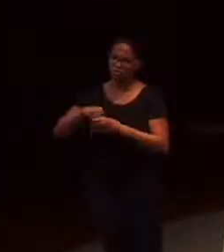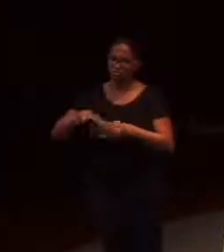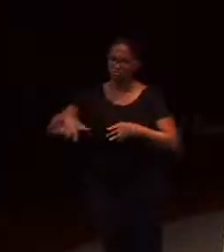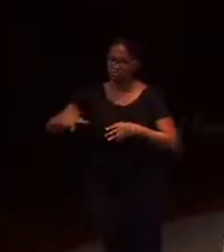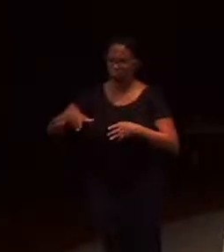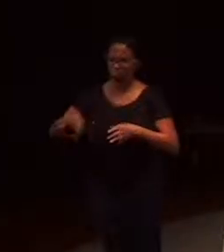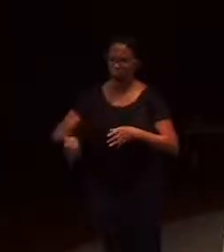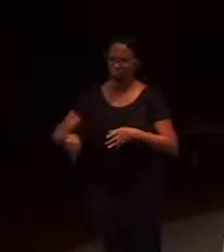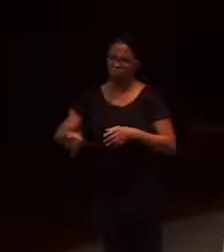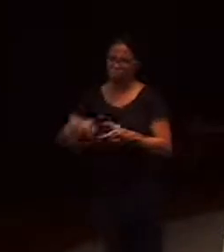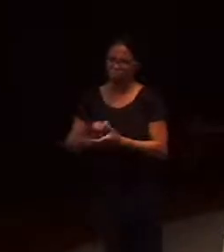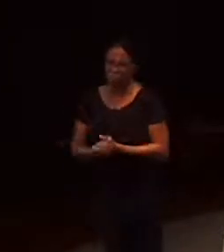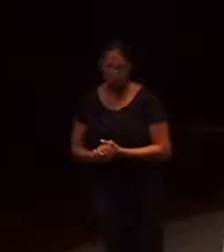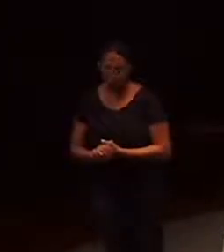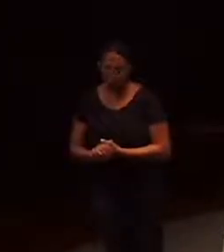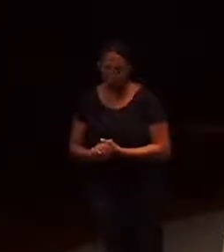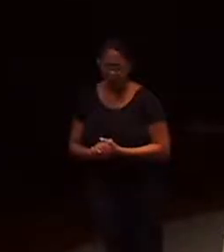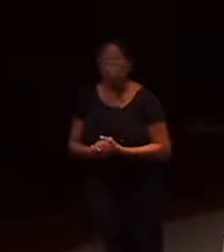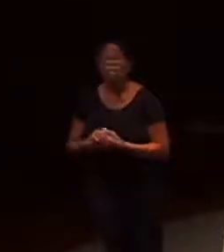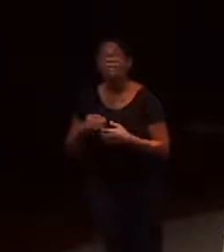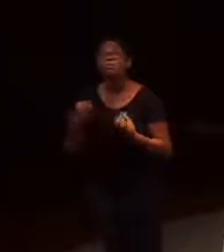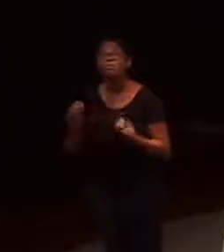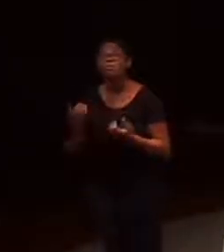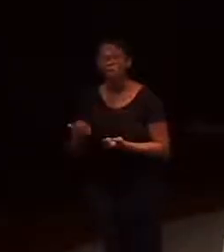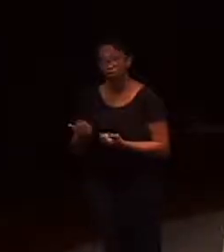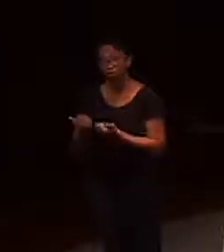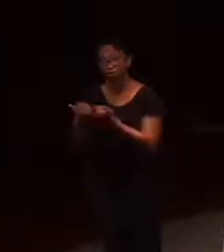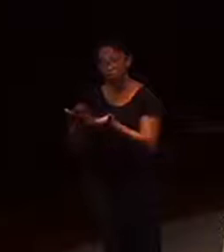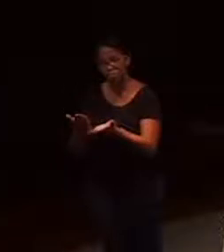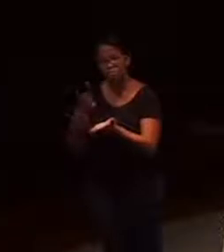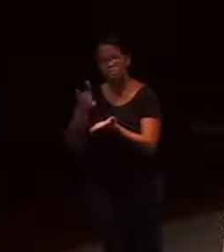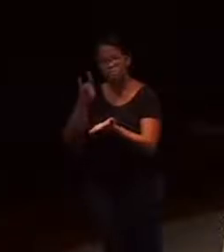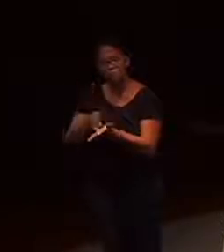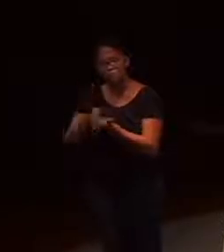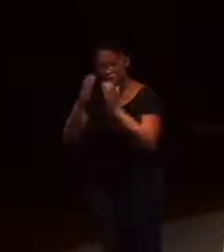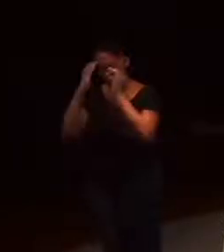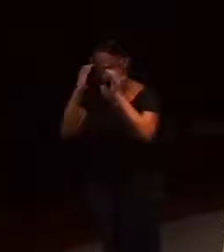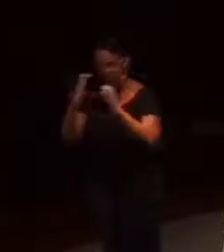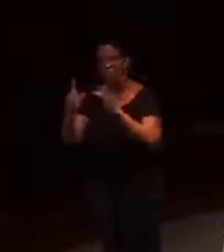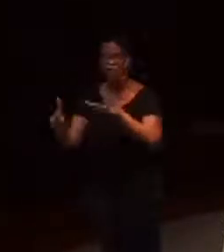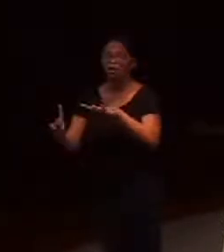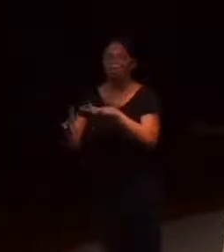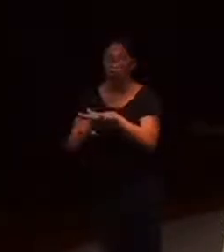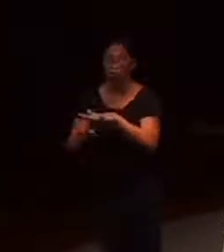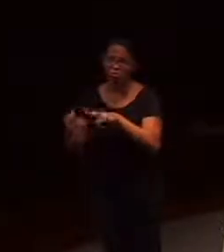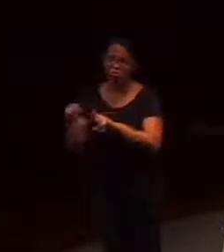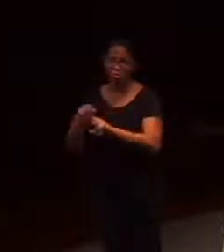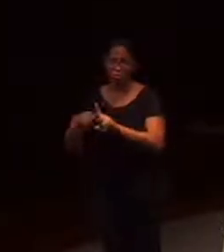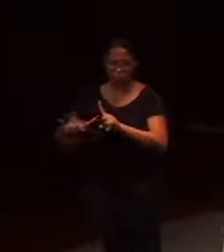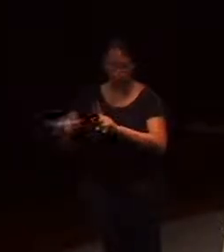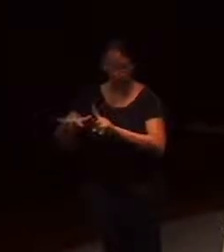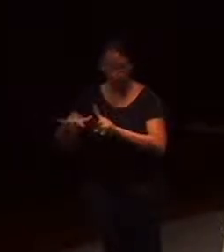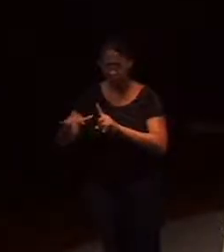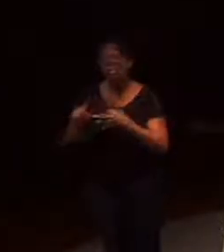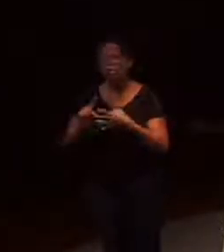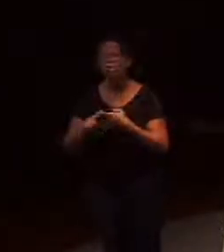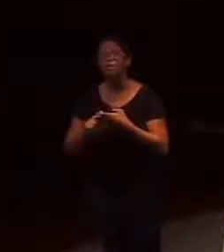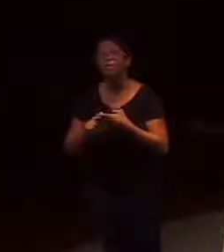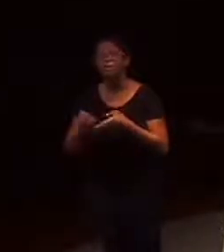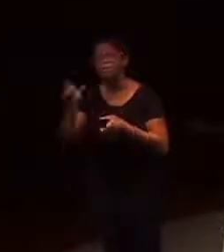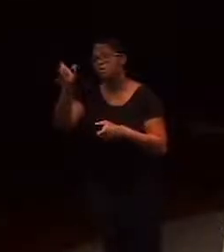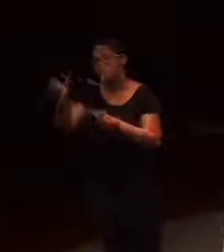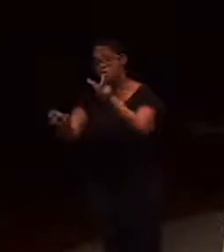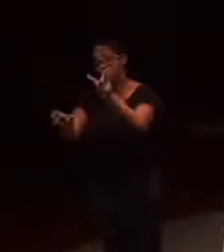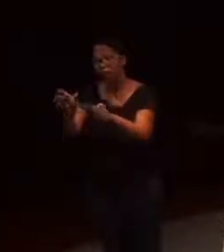É uma delas porque significa dar concretude para a inclusão social, significa dar concretude para a inclusão